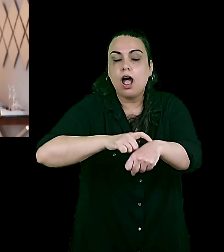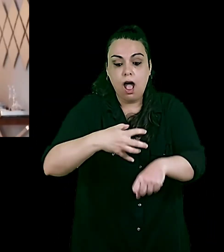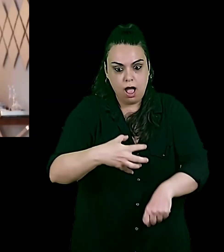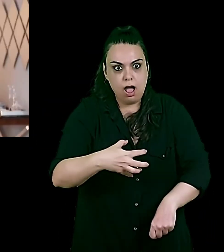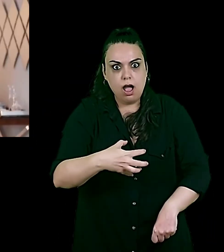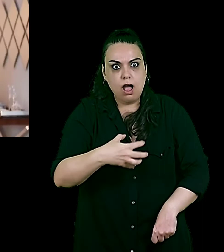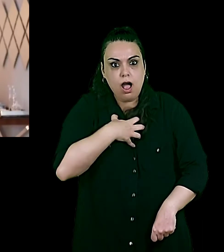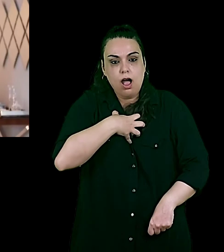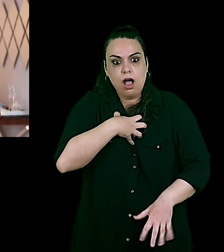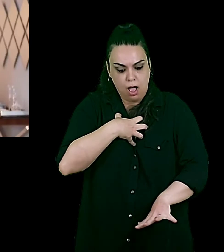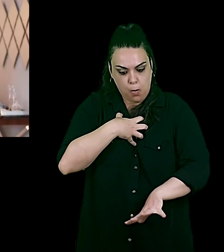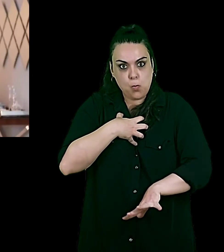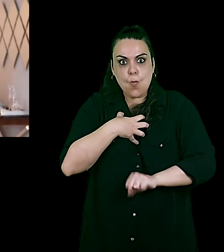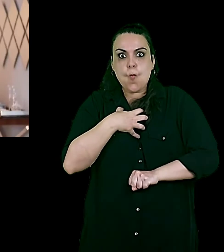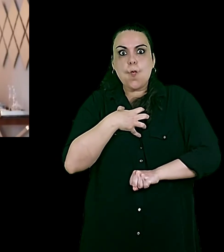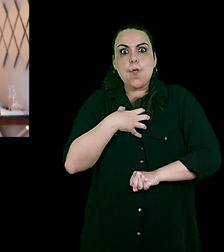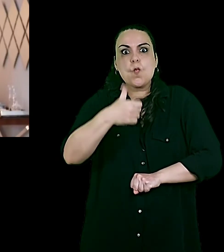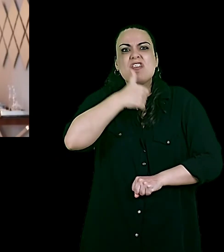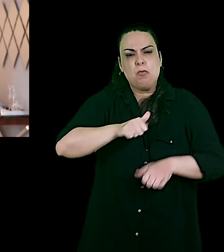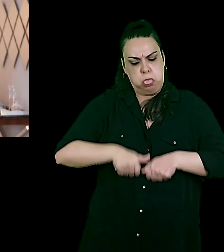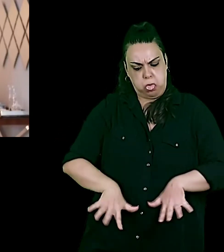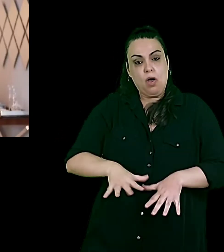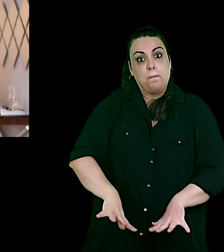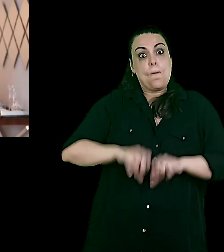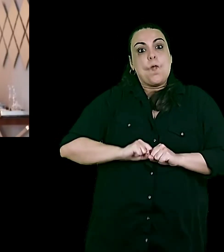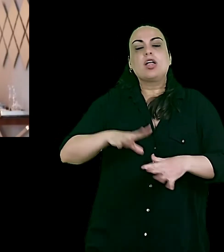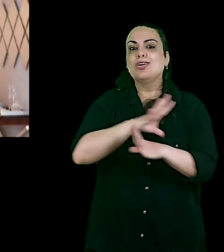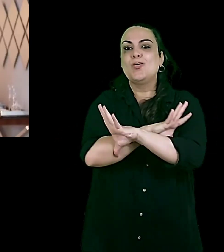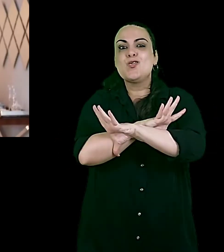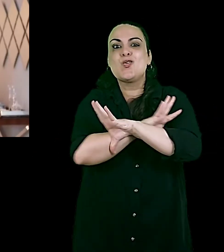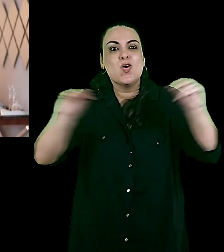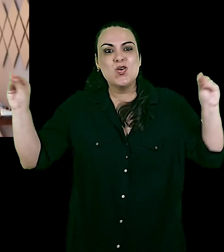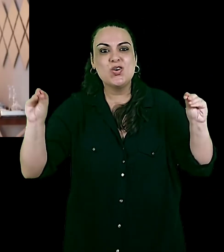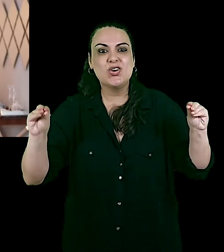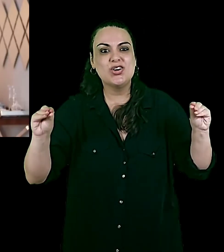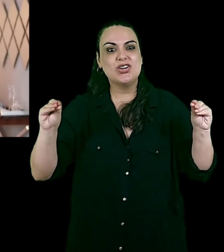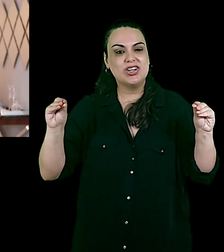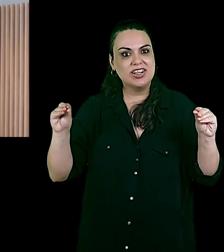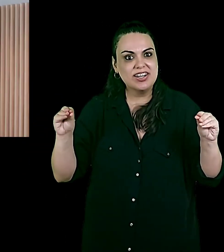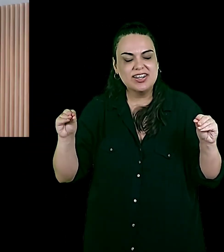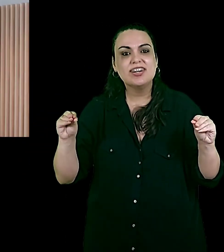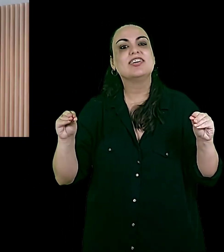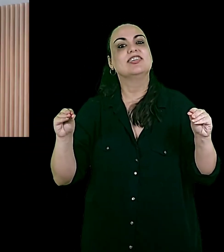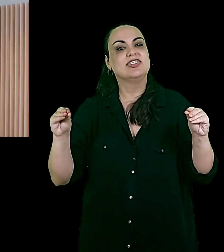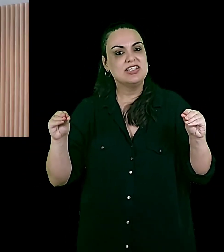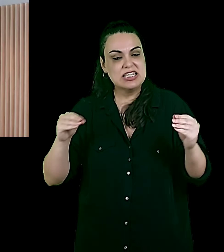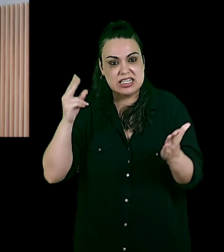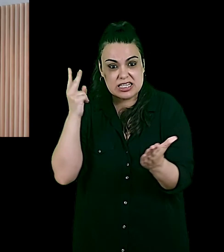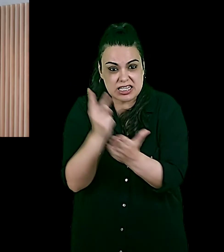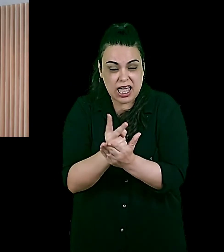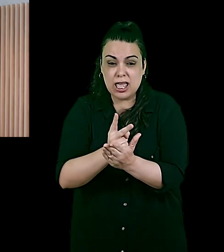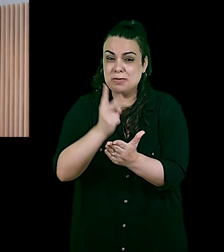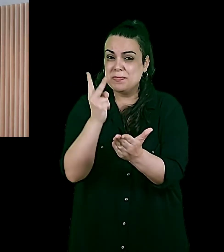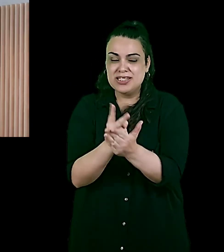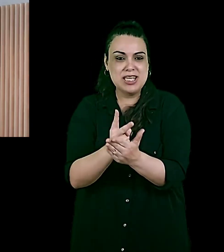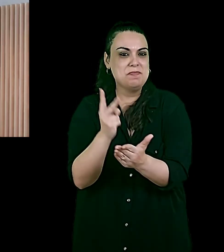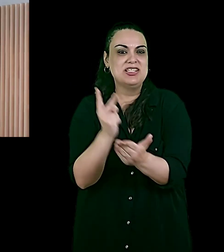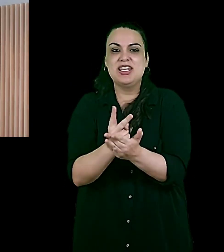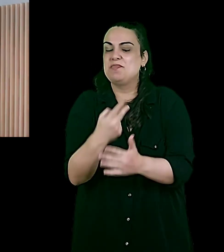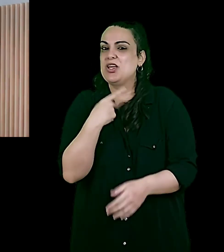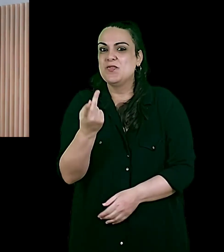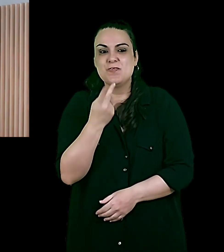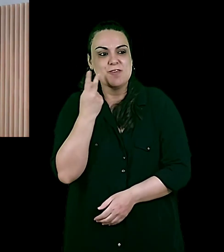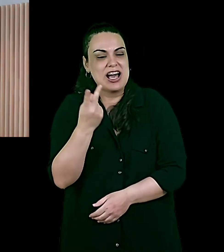hora, sentiu estancar no corpo a hemorragia e ela foi curada daquele flagelo. Todas as vezes que eu falo